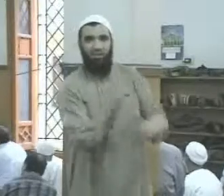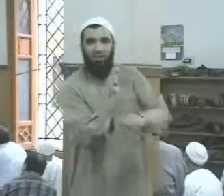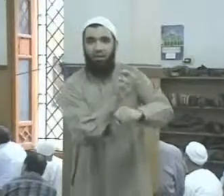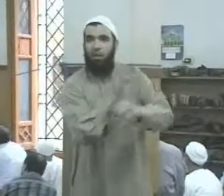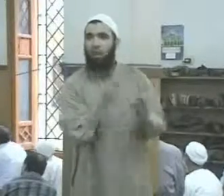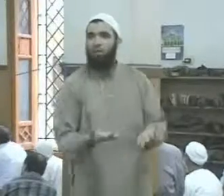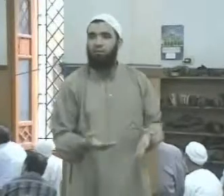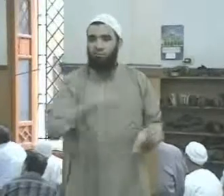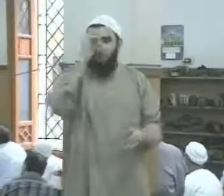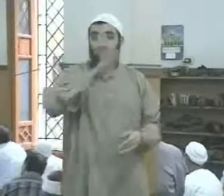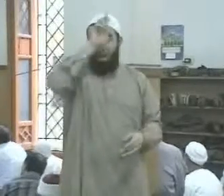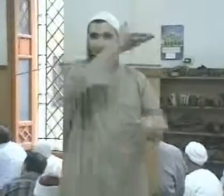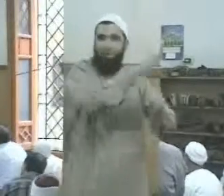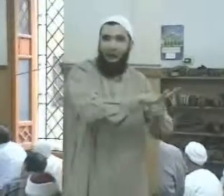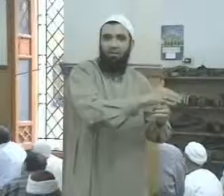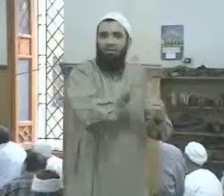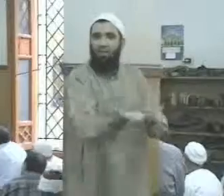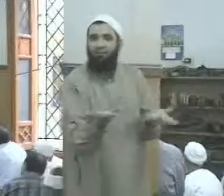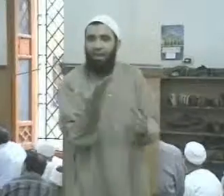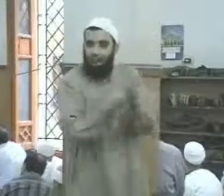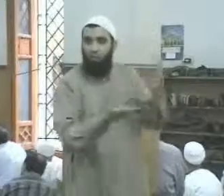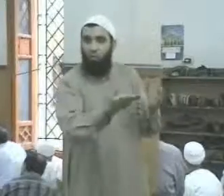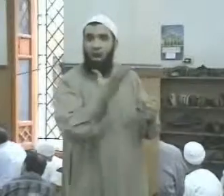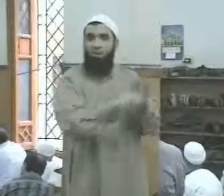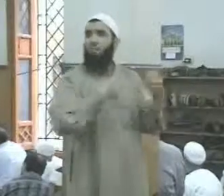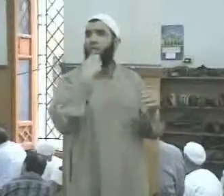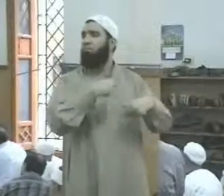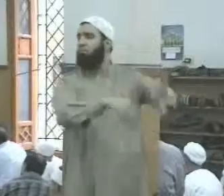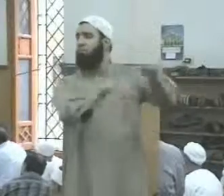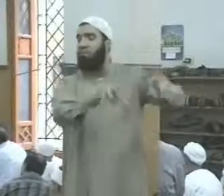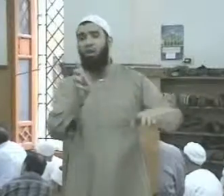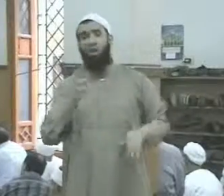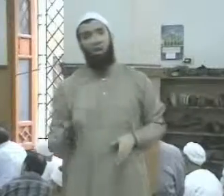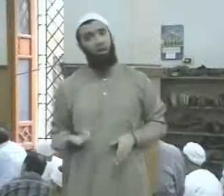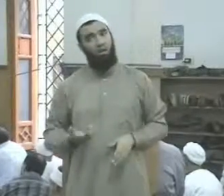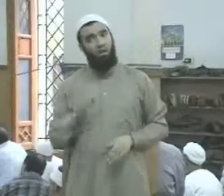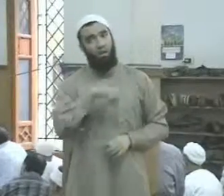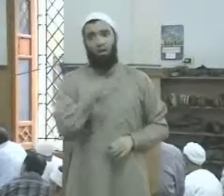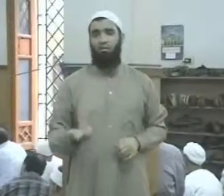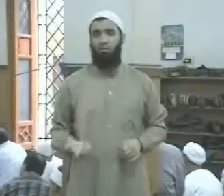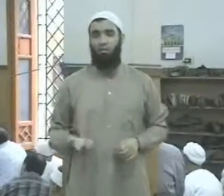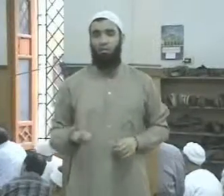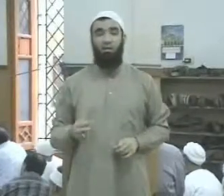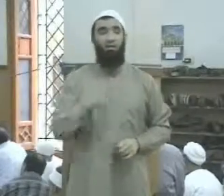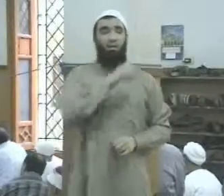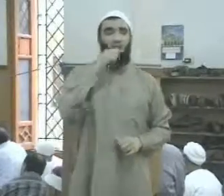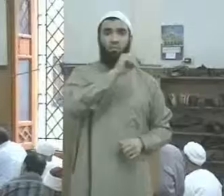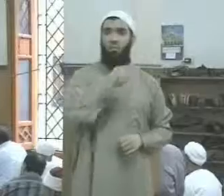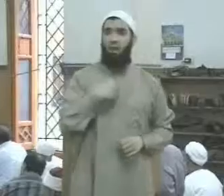فقالت يا امير المؤمنين تقدمني ابن الامل على ولدي وانا